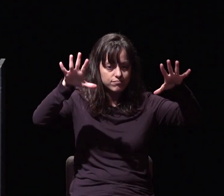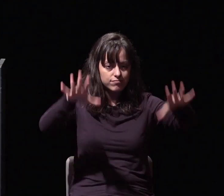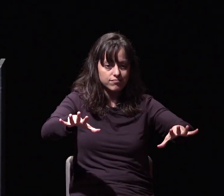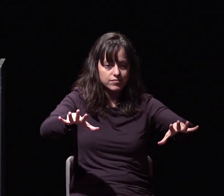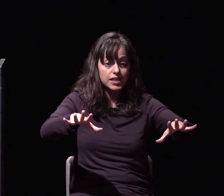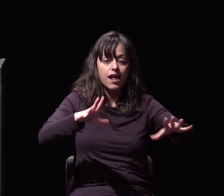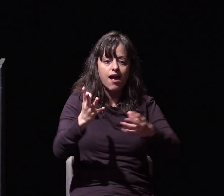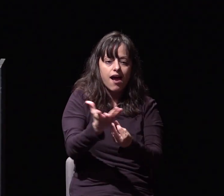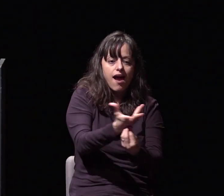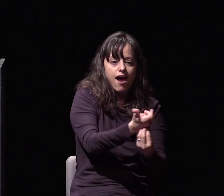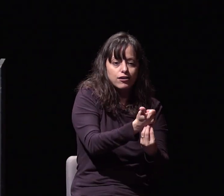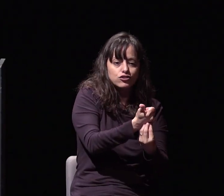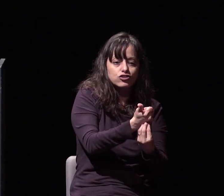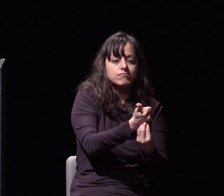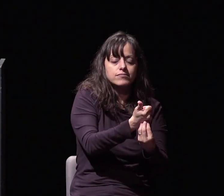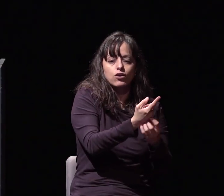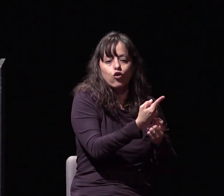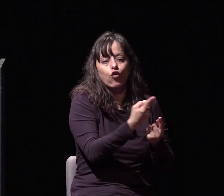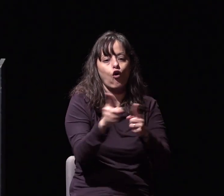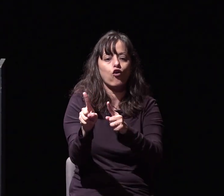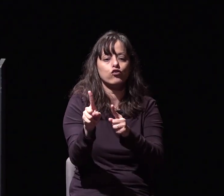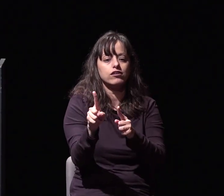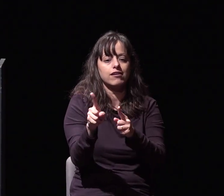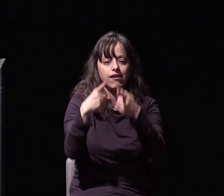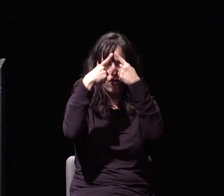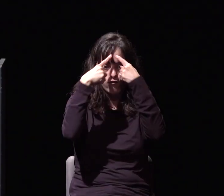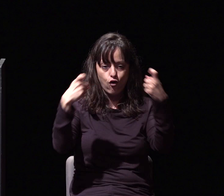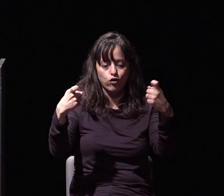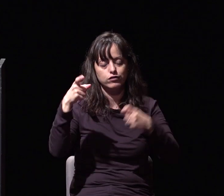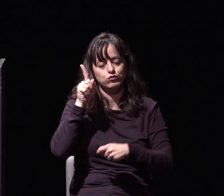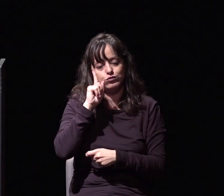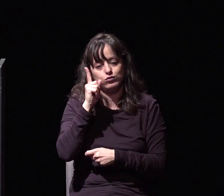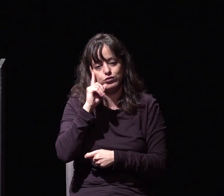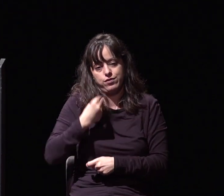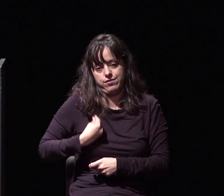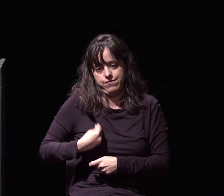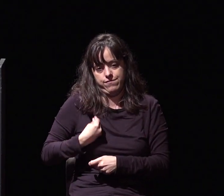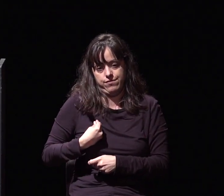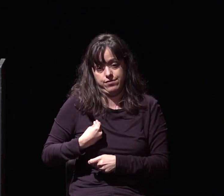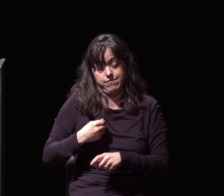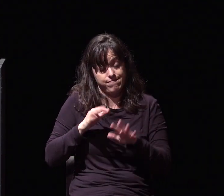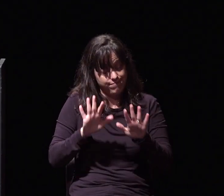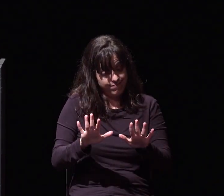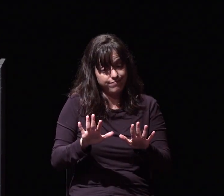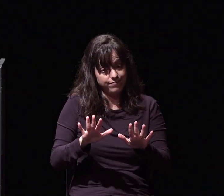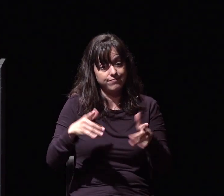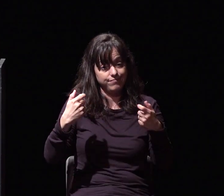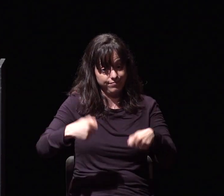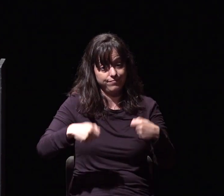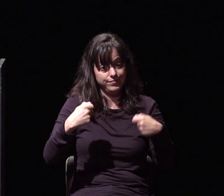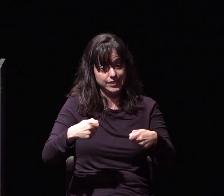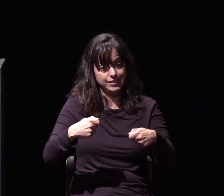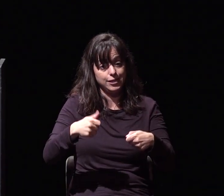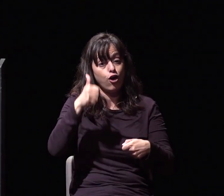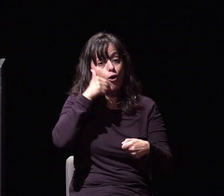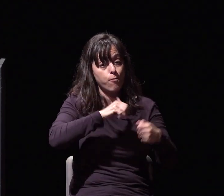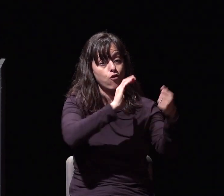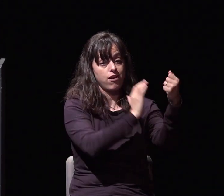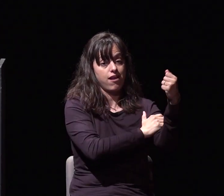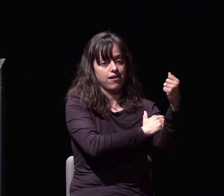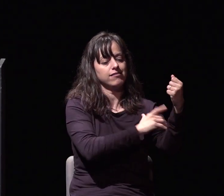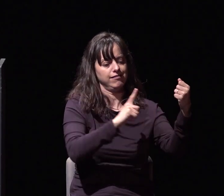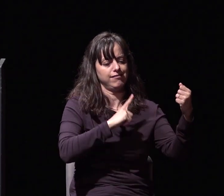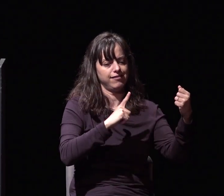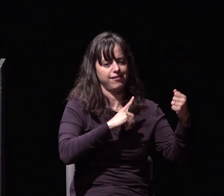contra a violência existencial e cotidiana. Será necessária a bravura que as mulheres sabem